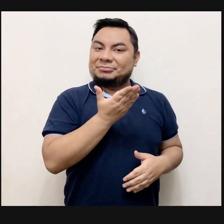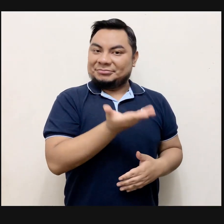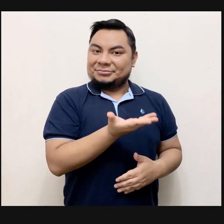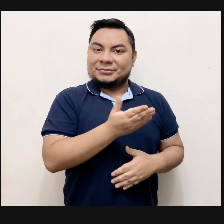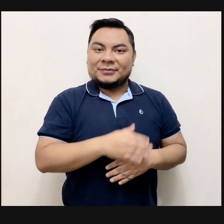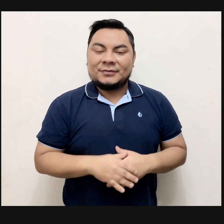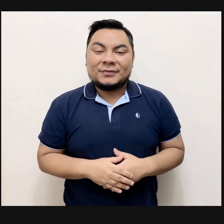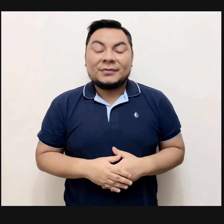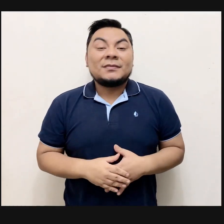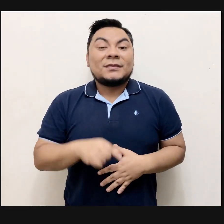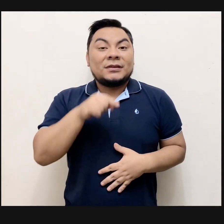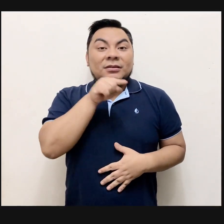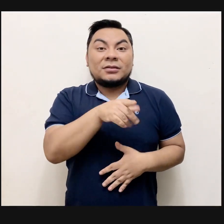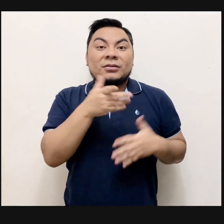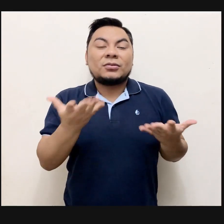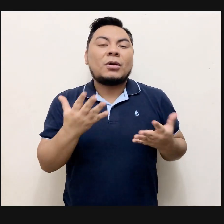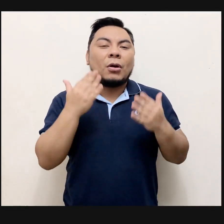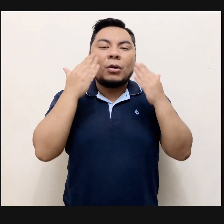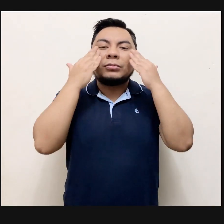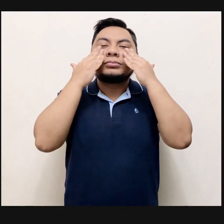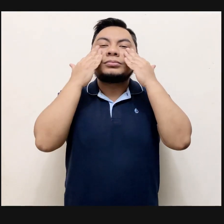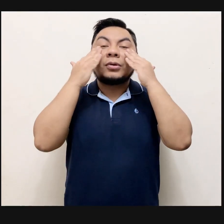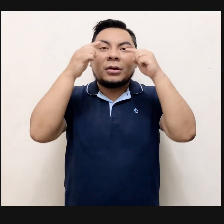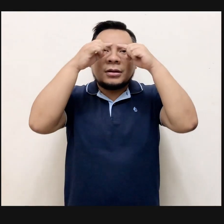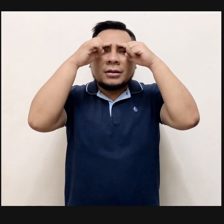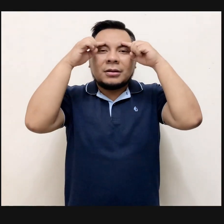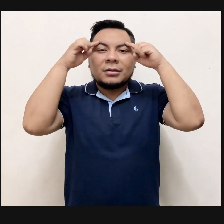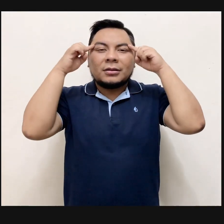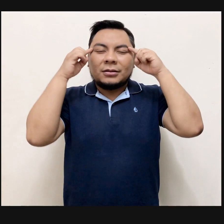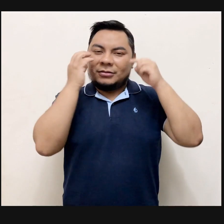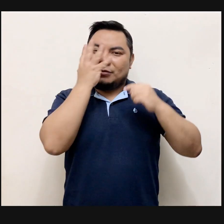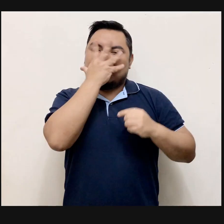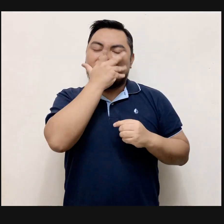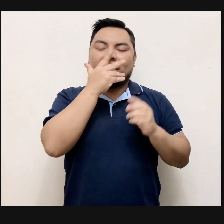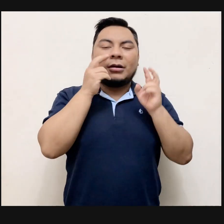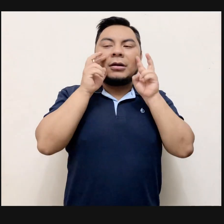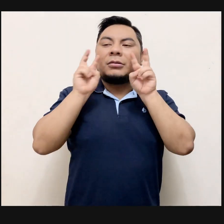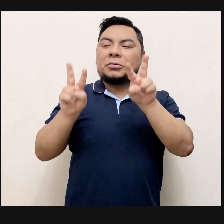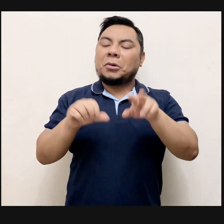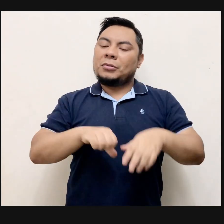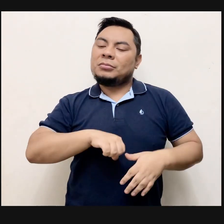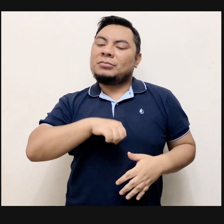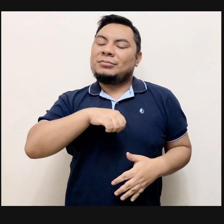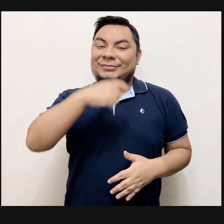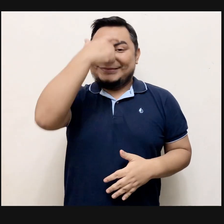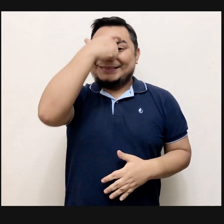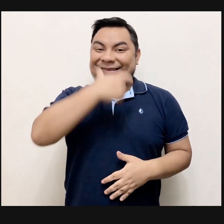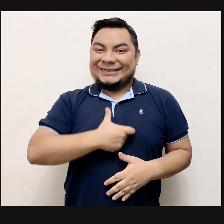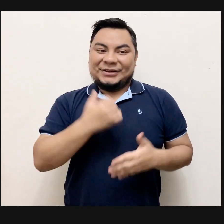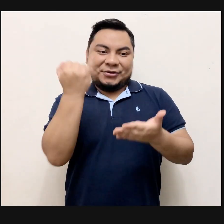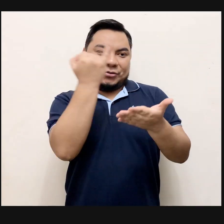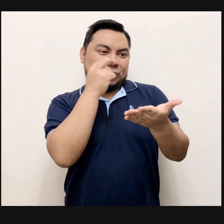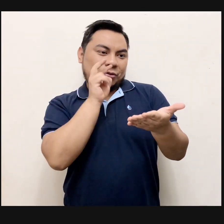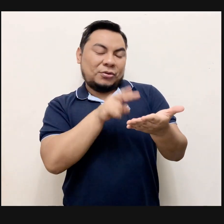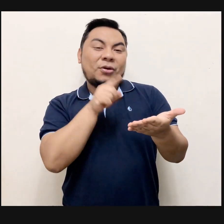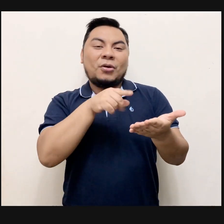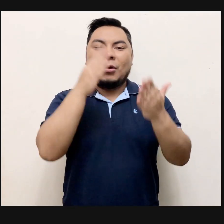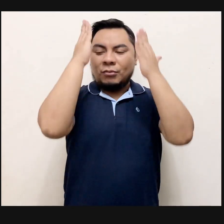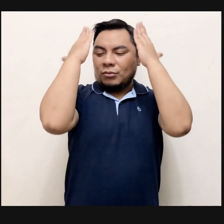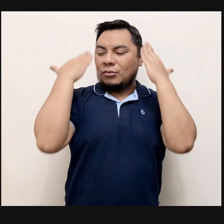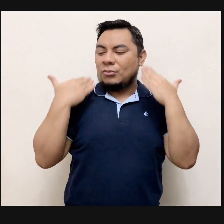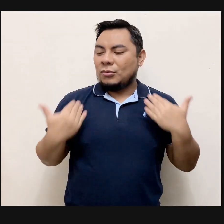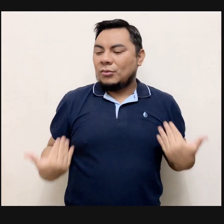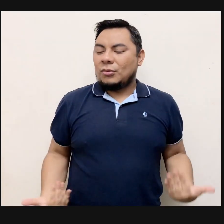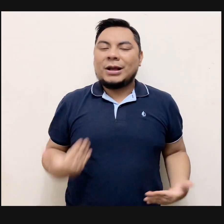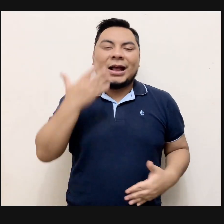y audacia. Sus marcados pómulos y cejas denotan su peculiar personalidad. Su tez morena y